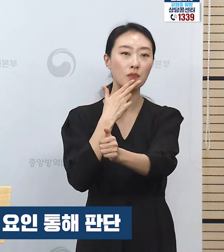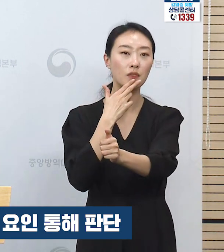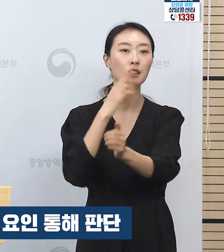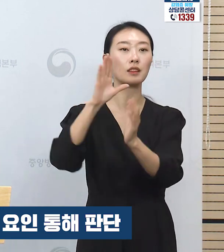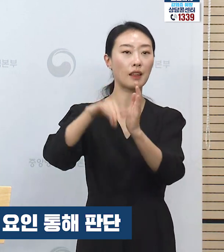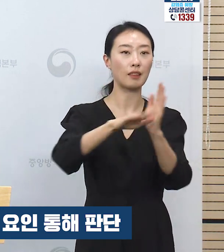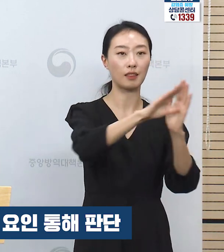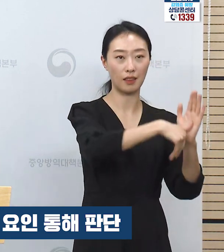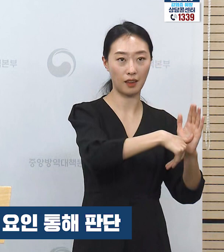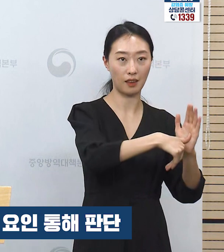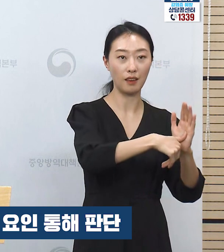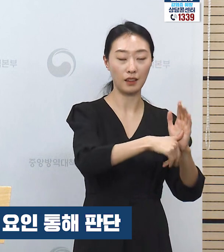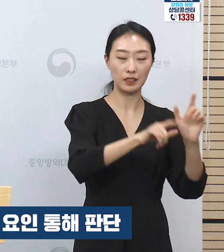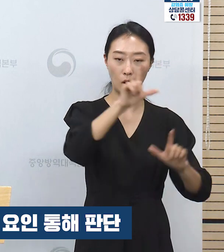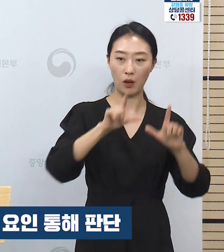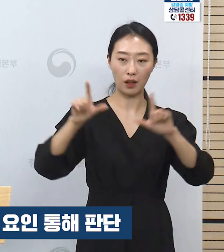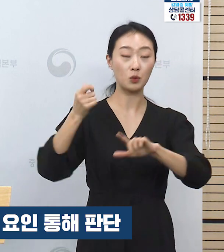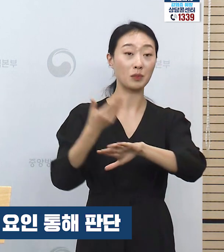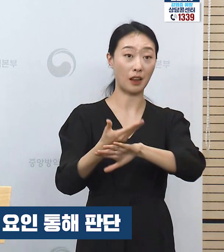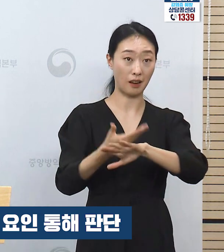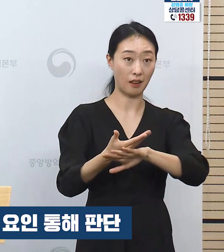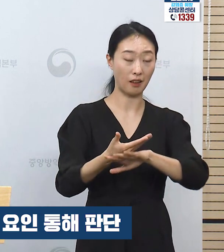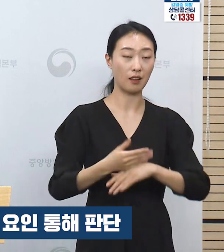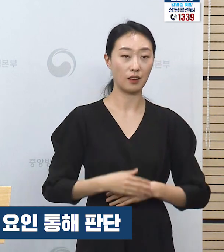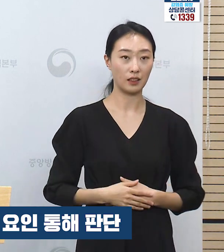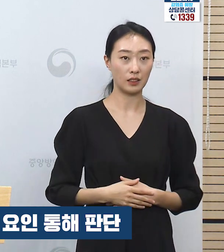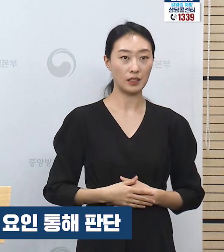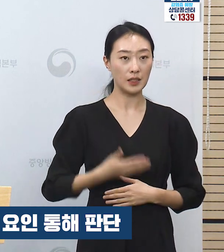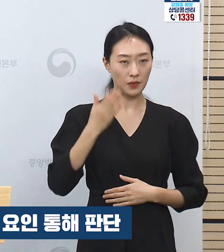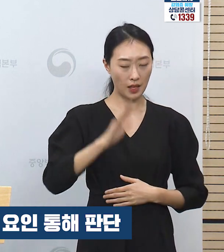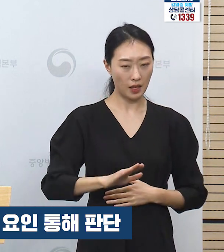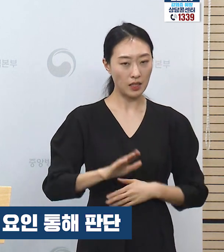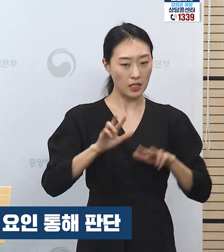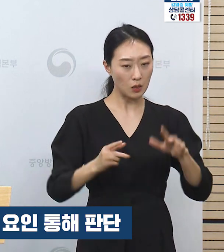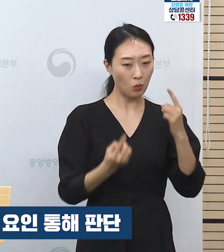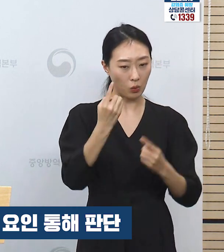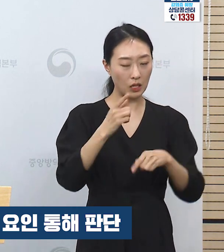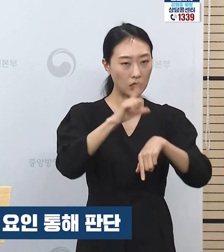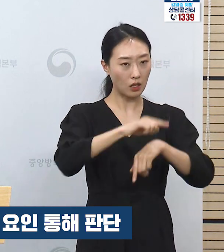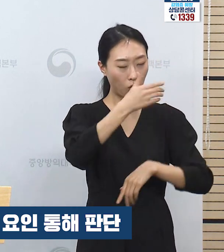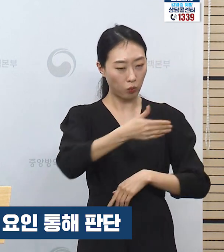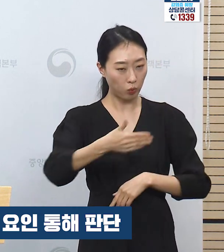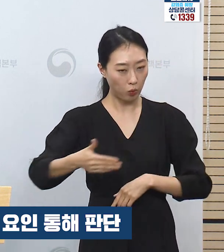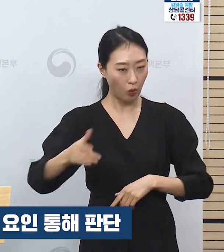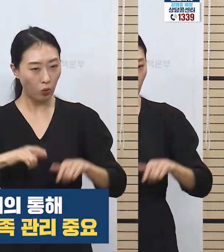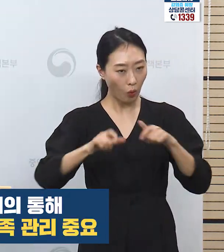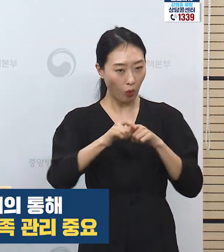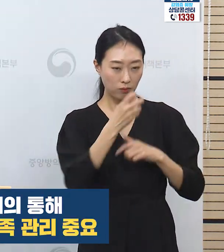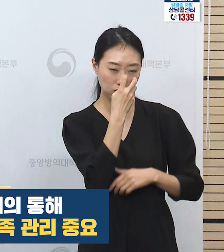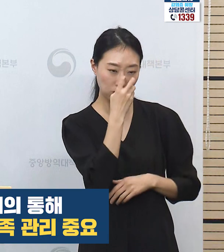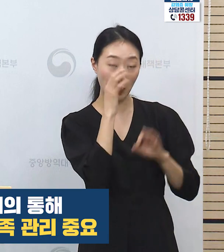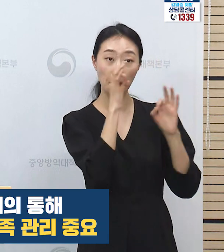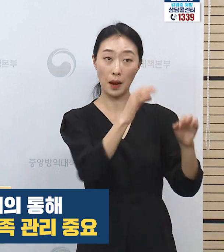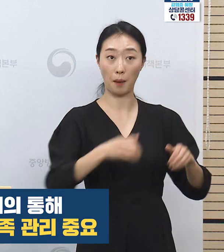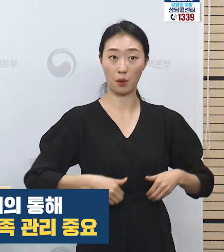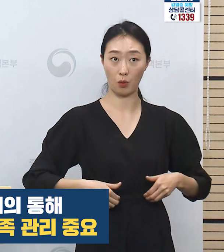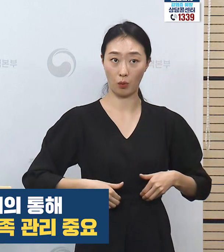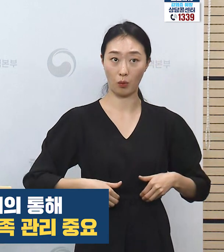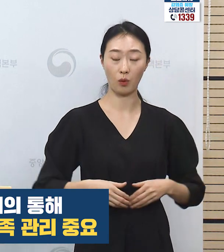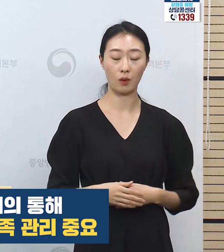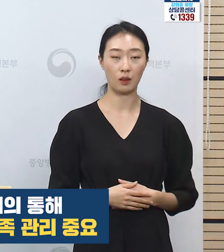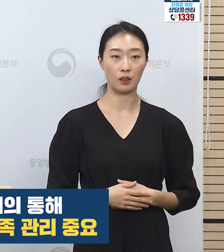있고 그렇게 일단은 판단이 되지만 현재보다는 시간이 좀 흐르면서 더 결과를 봐야 될 것이고 그 과정에서 다시